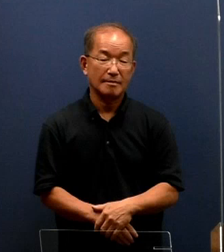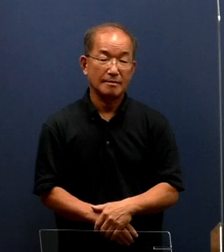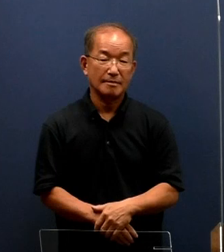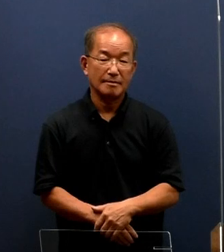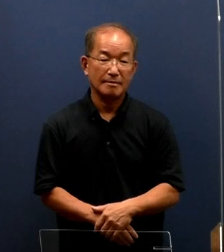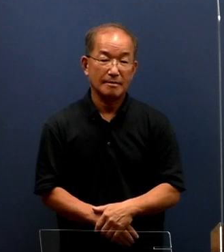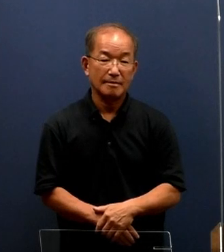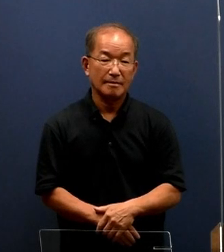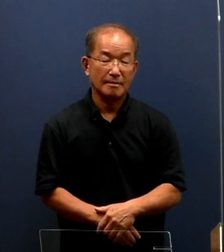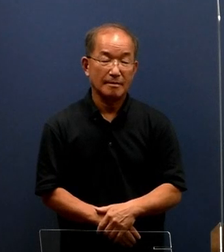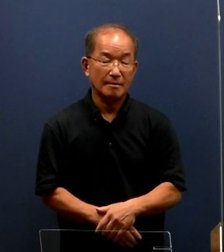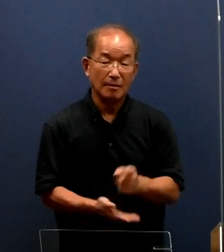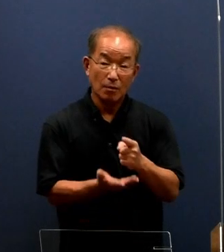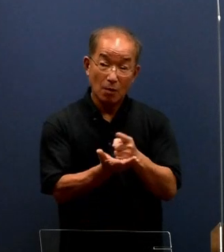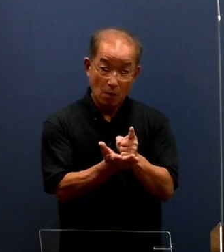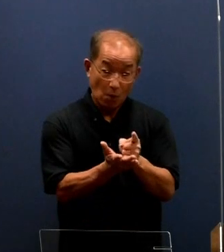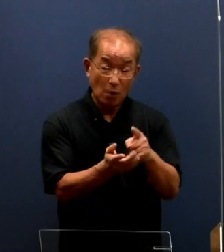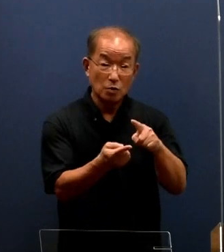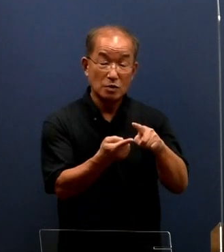はい、まあ、方向としては、